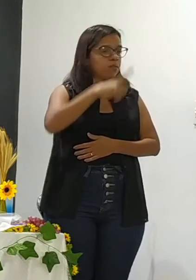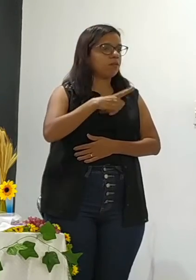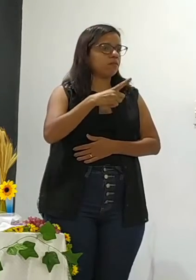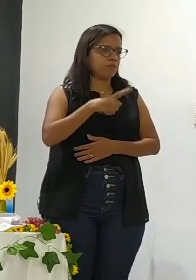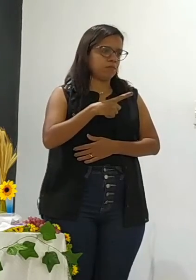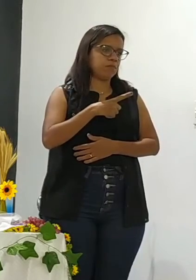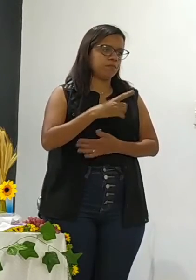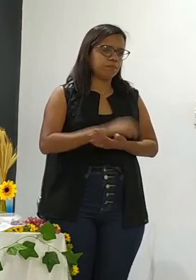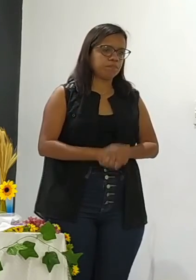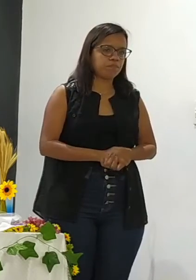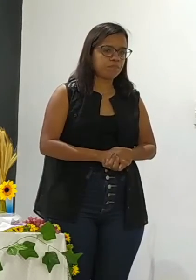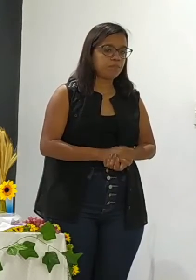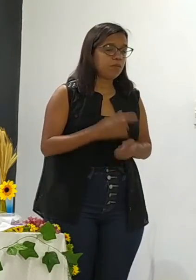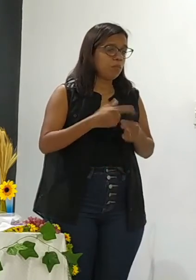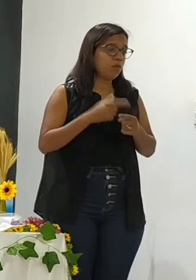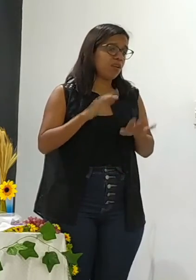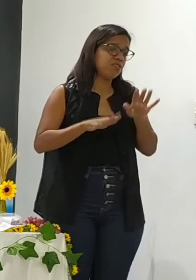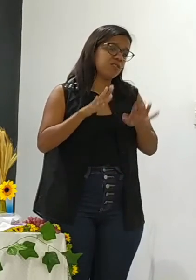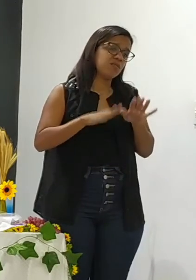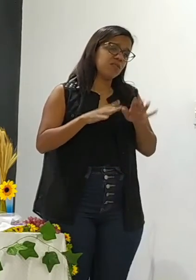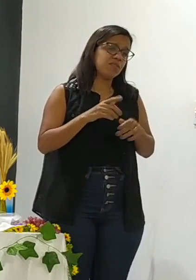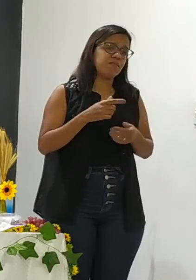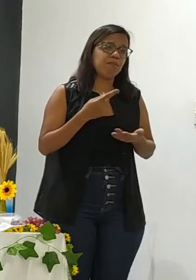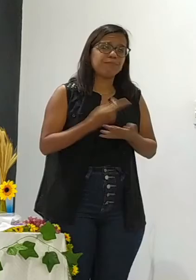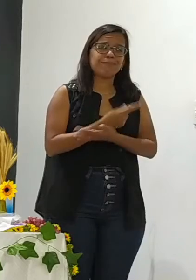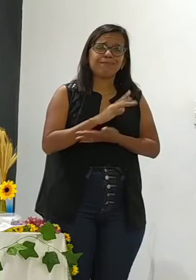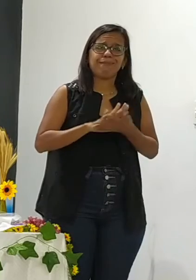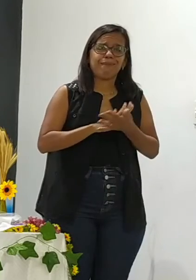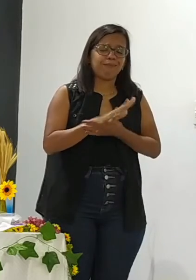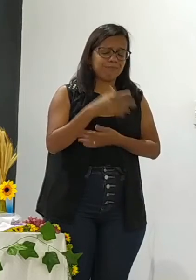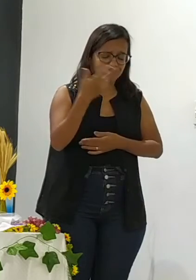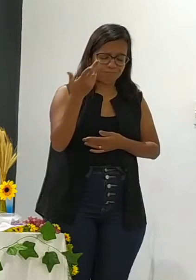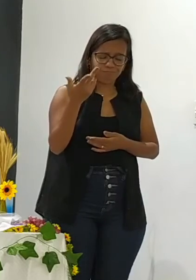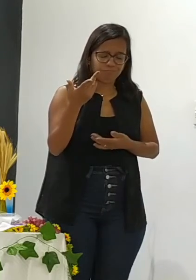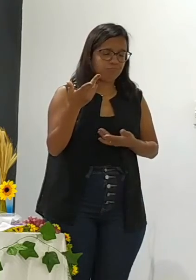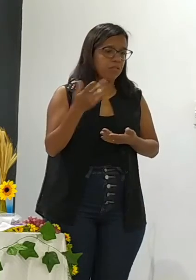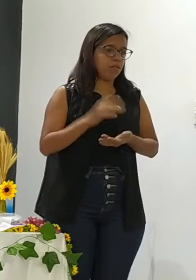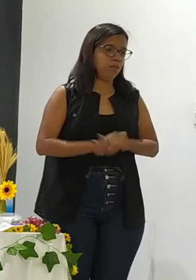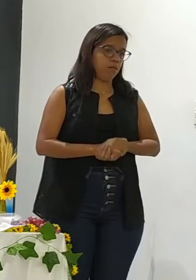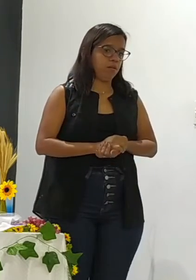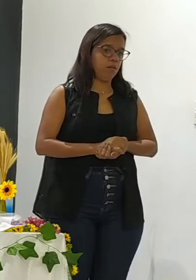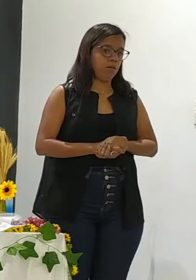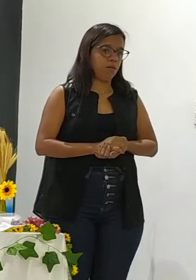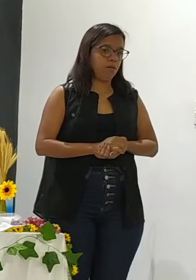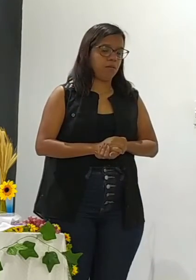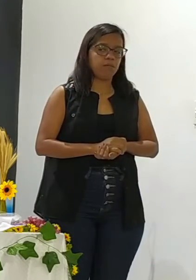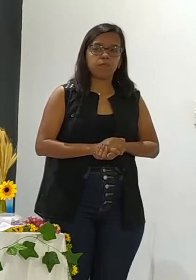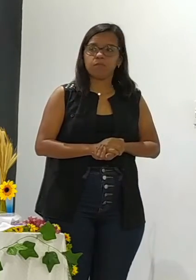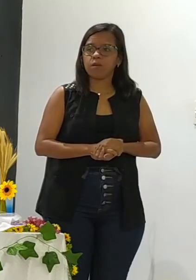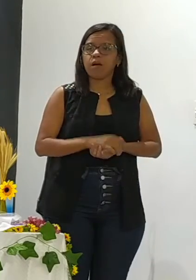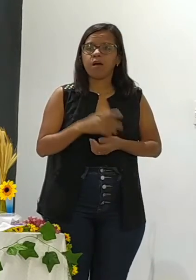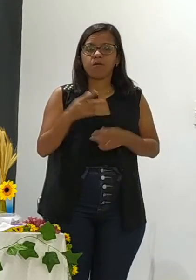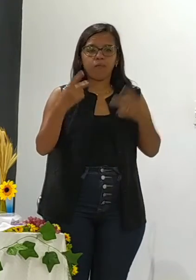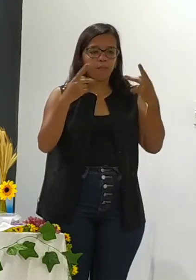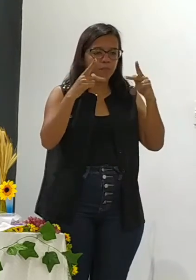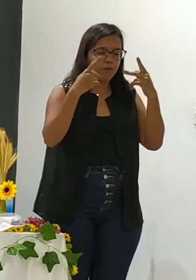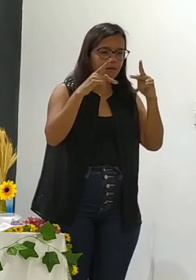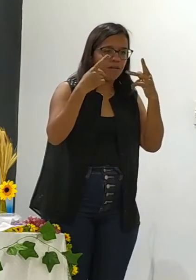isso? Às vezes a gente acha que não está acontecendo com a gente, não. Poxa, vou pegar lá no pastor